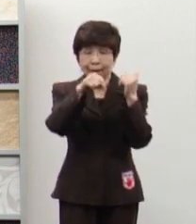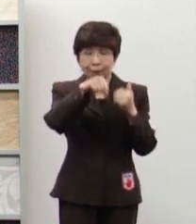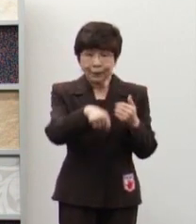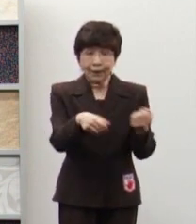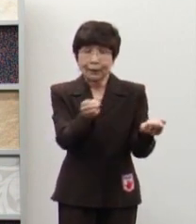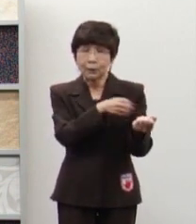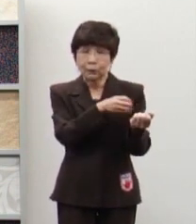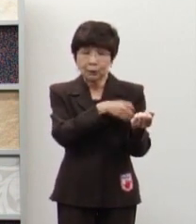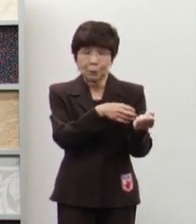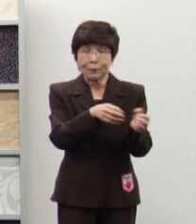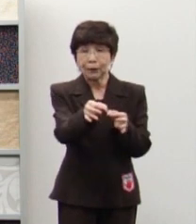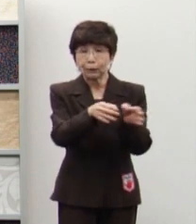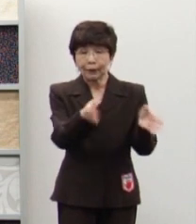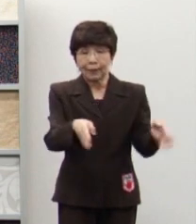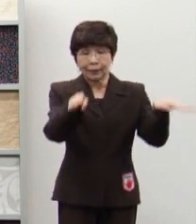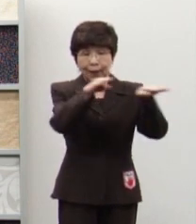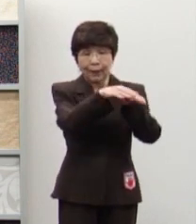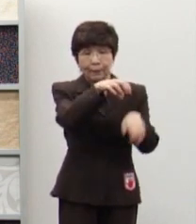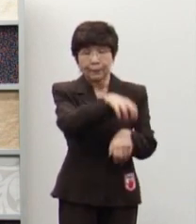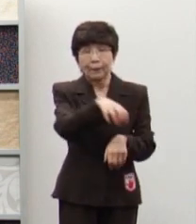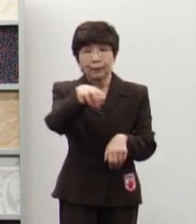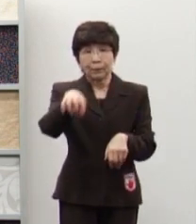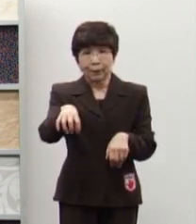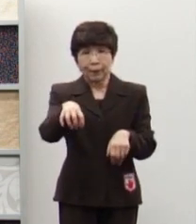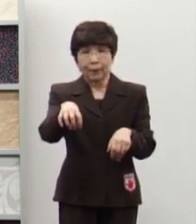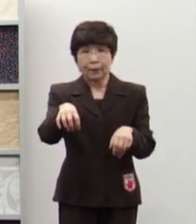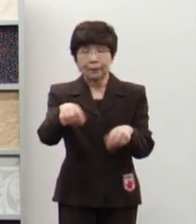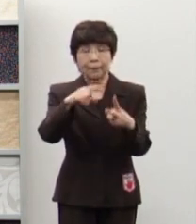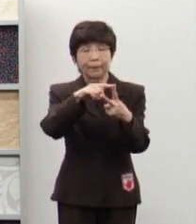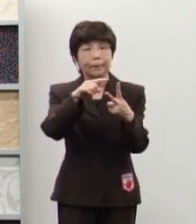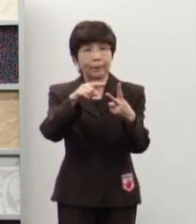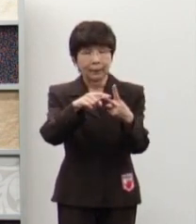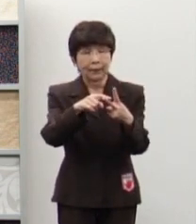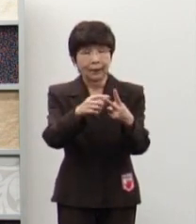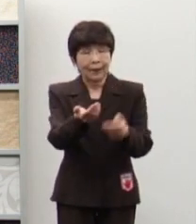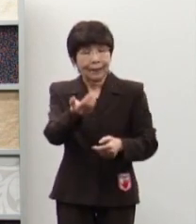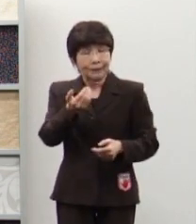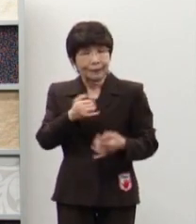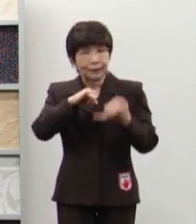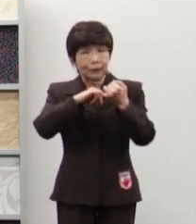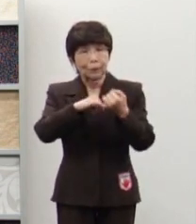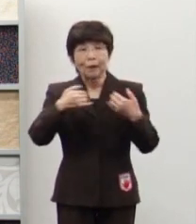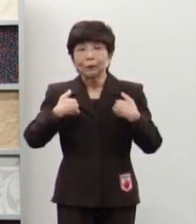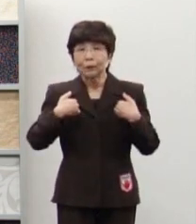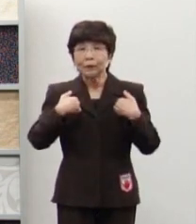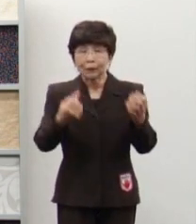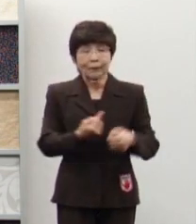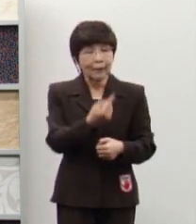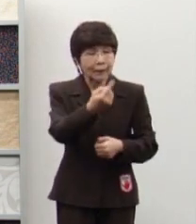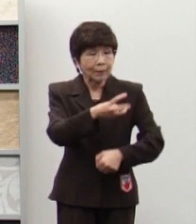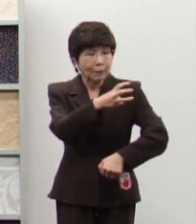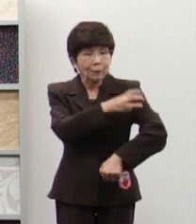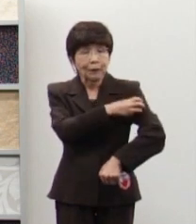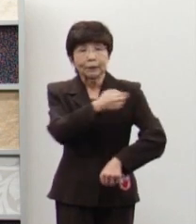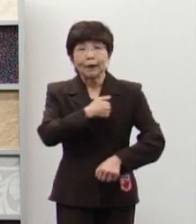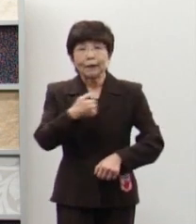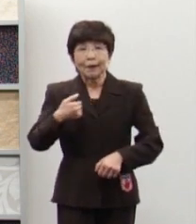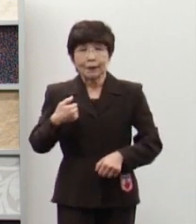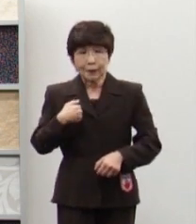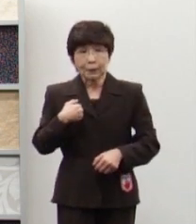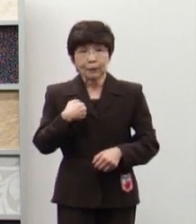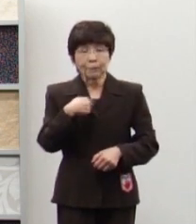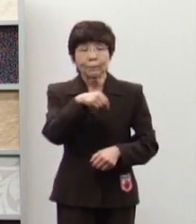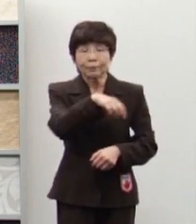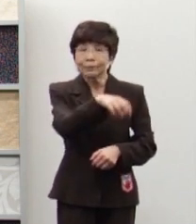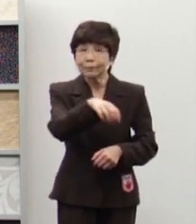ショッピングセンター2カ所に予約不要の大規模接種センターを設置し、合計24回の接種機会を